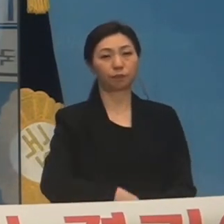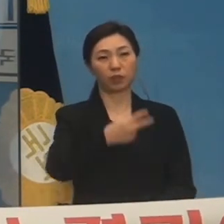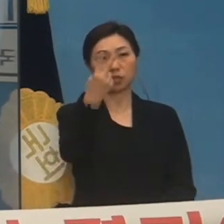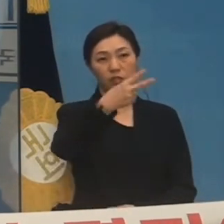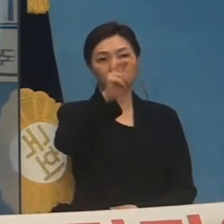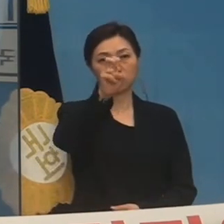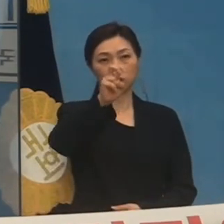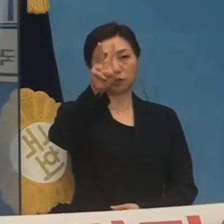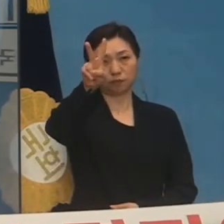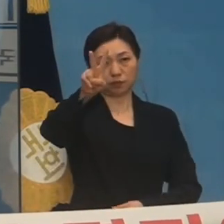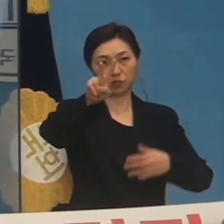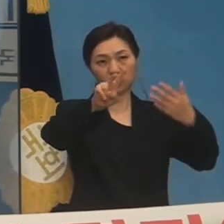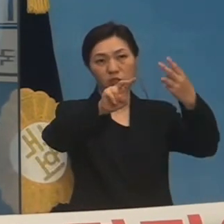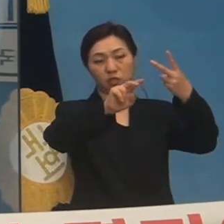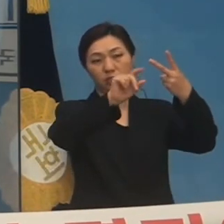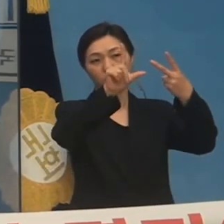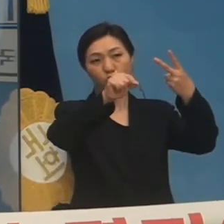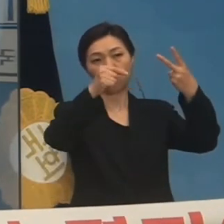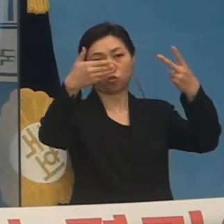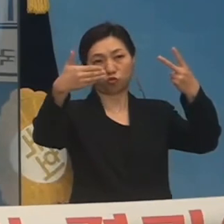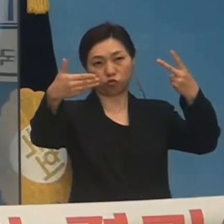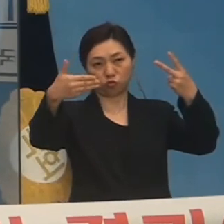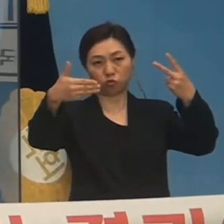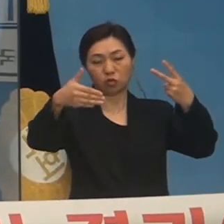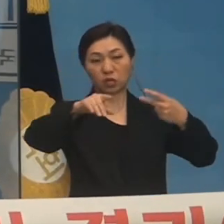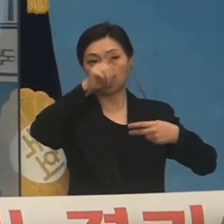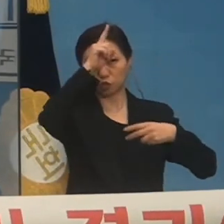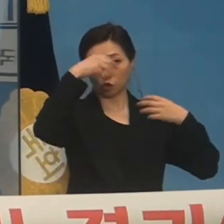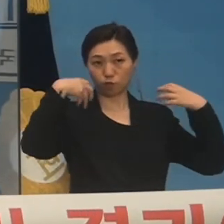2022년 2월 9일 정부의